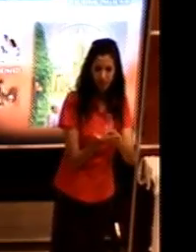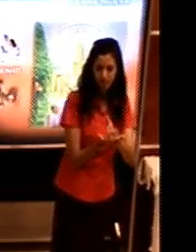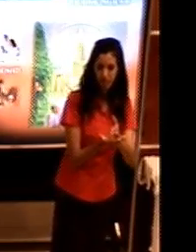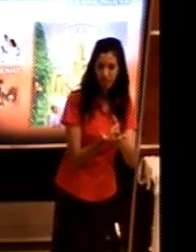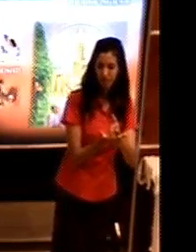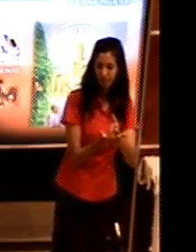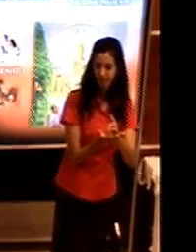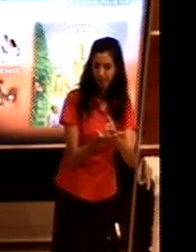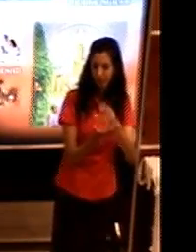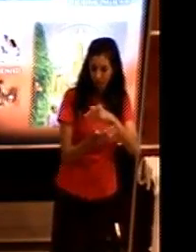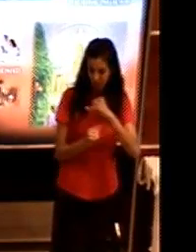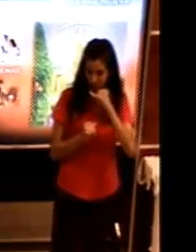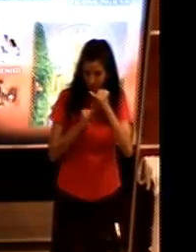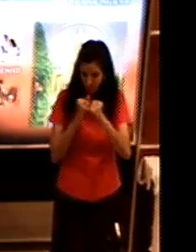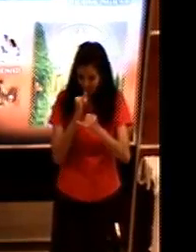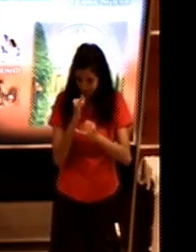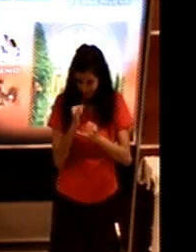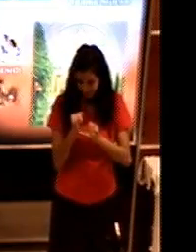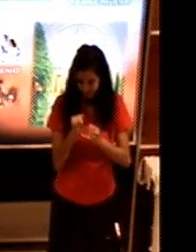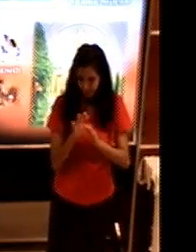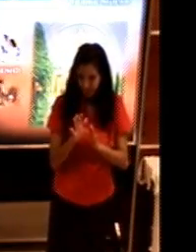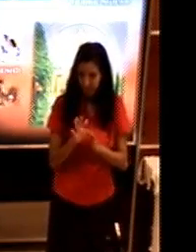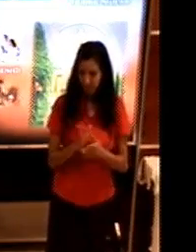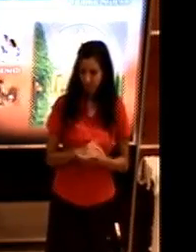yo voy a decir algo a continuación.